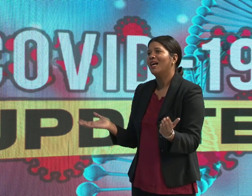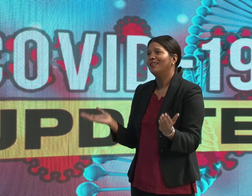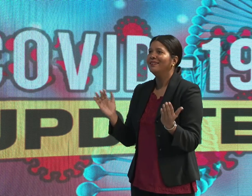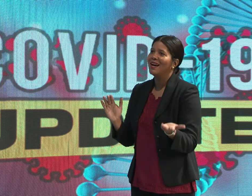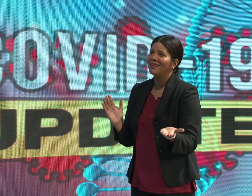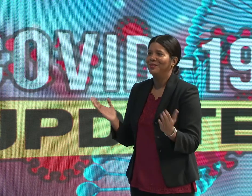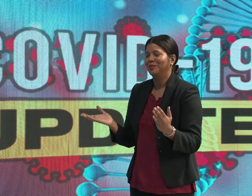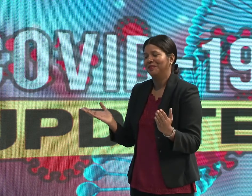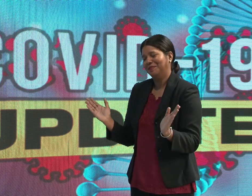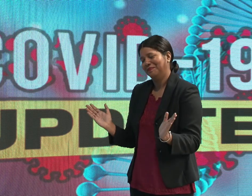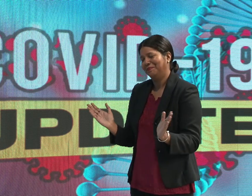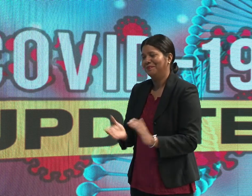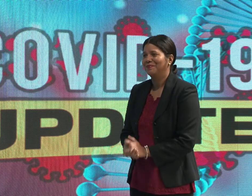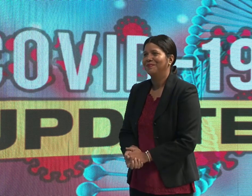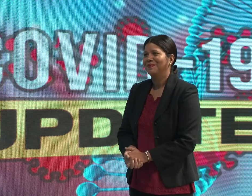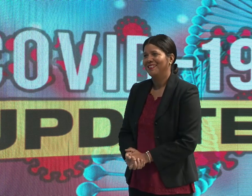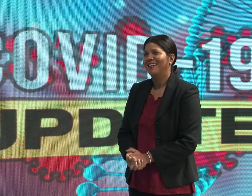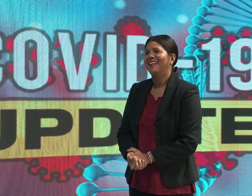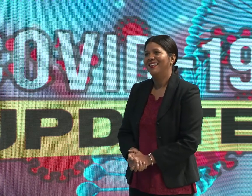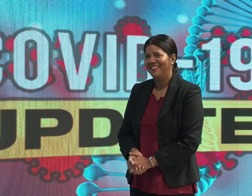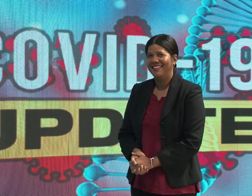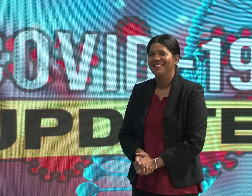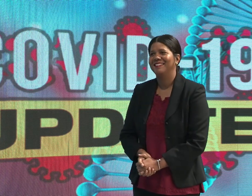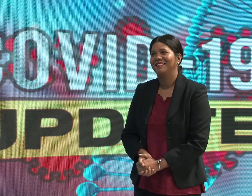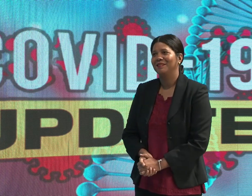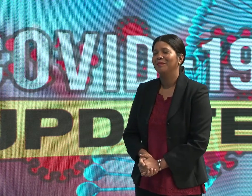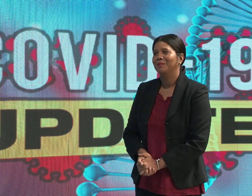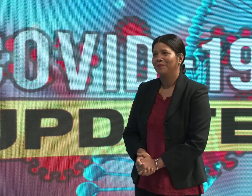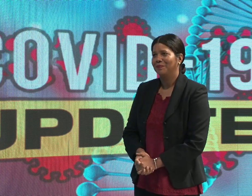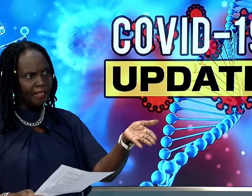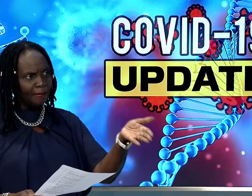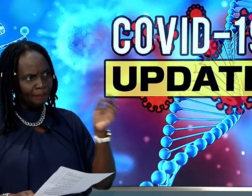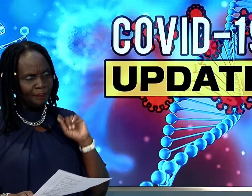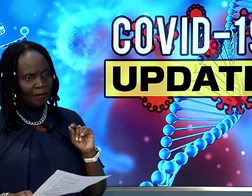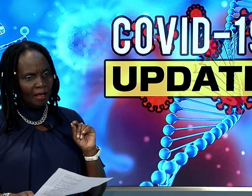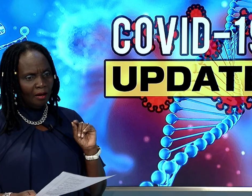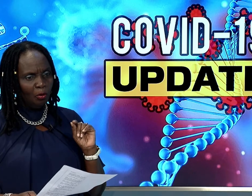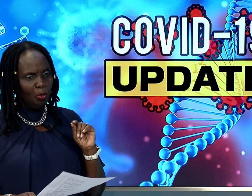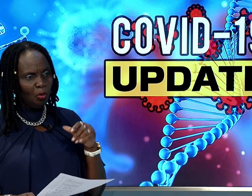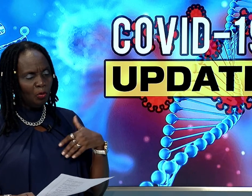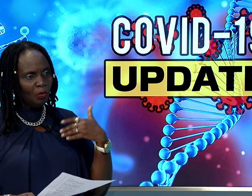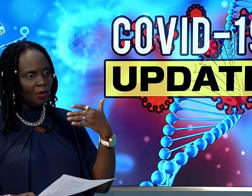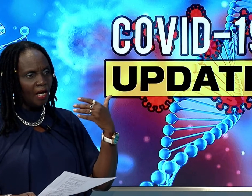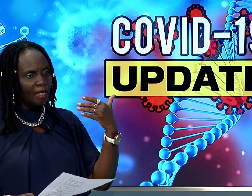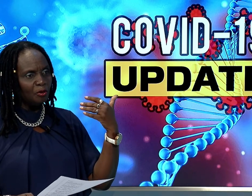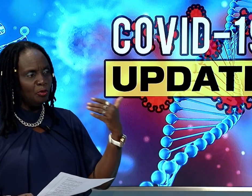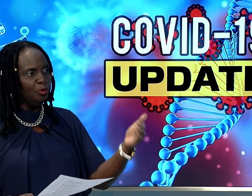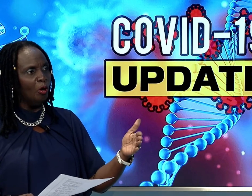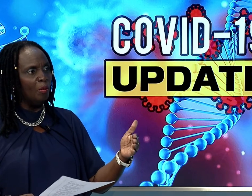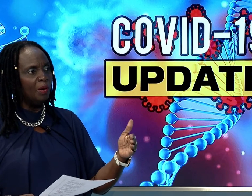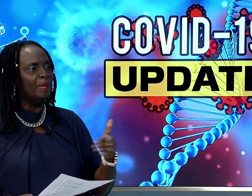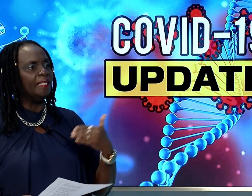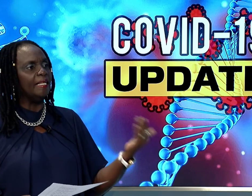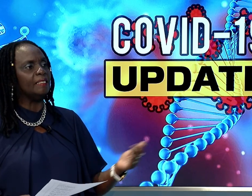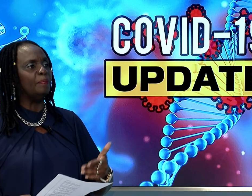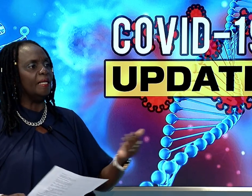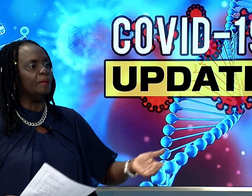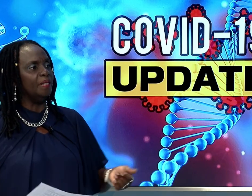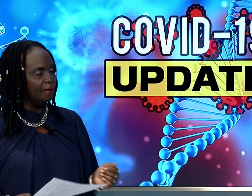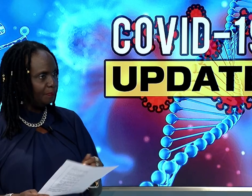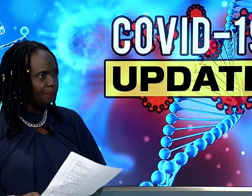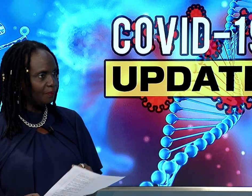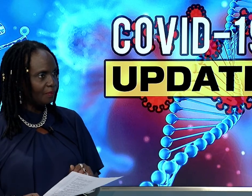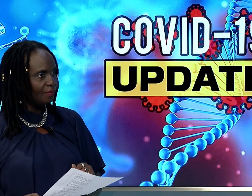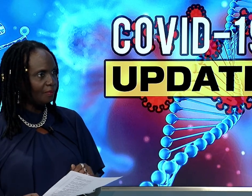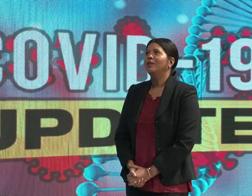zitten sociale vol. Sociale zaken dus. Ja, toch. Sociaal. Yes. Maar laten we bij u beginnen. Oké. Hoe gaat u om met deze